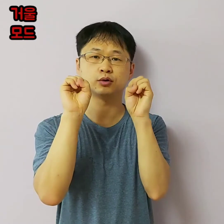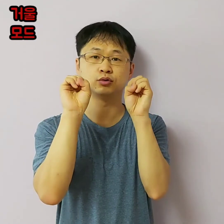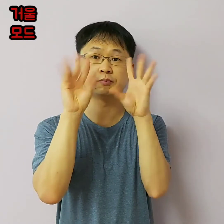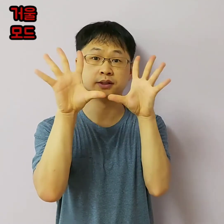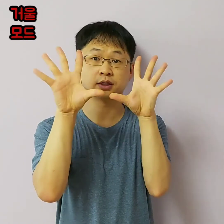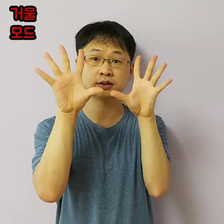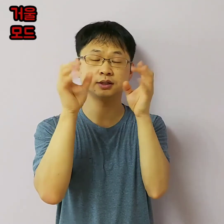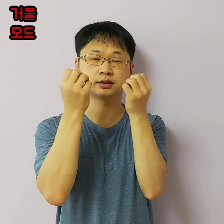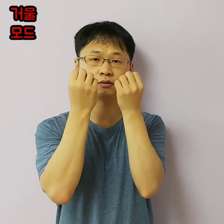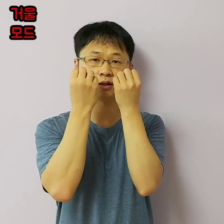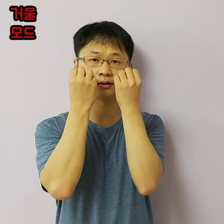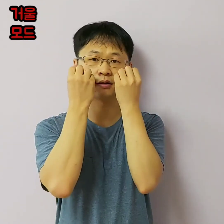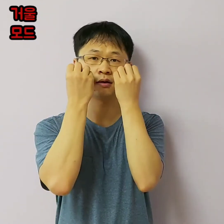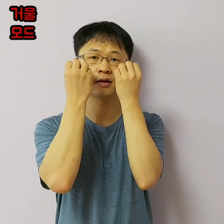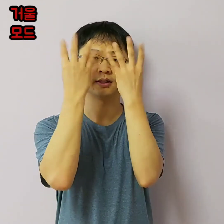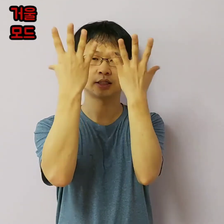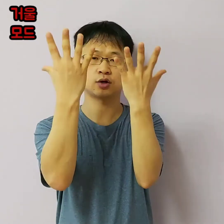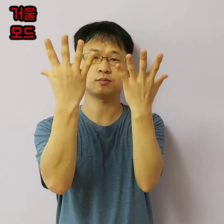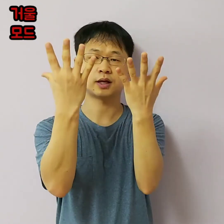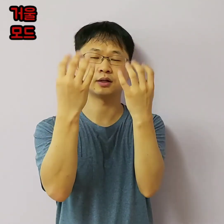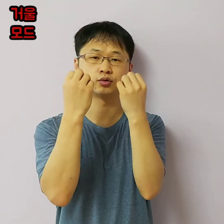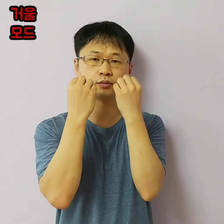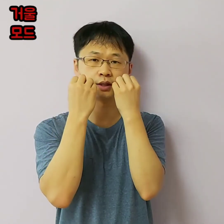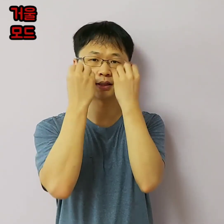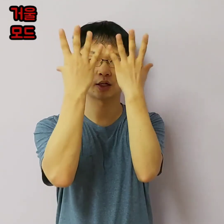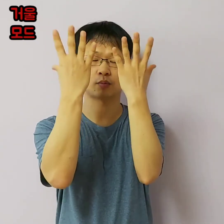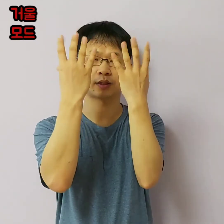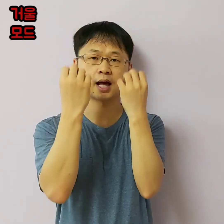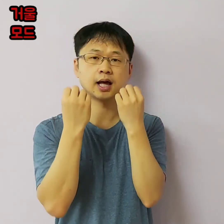눈이 번쩍 뜨이죠. 그래서 새롭다라는 수어입니다.